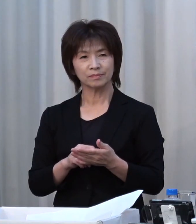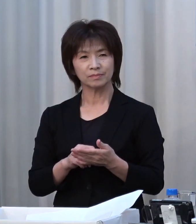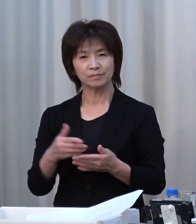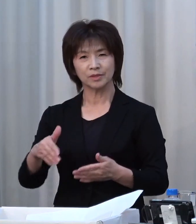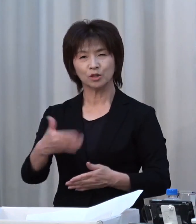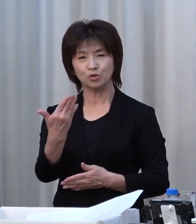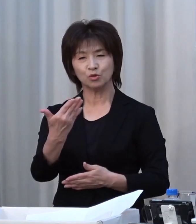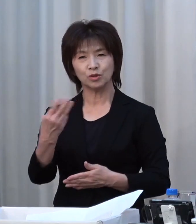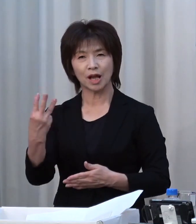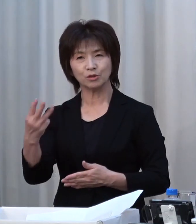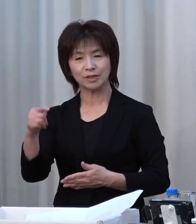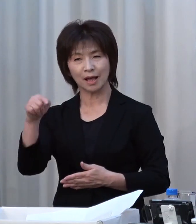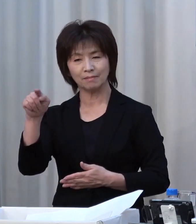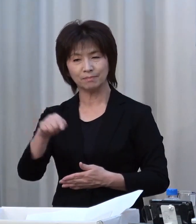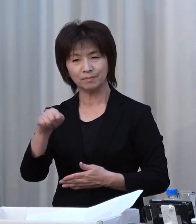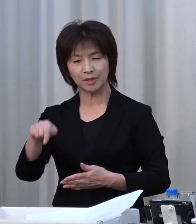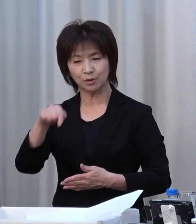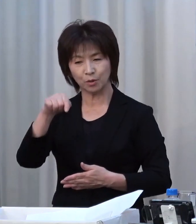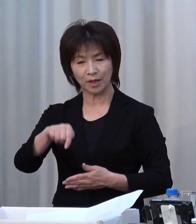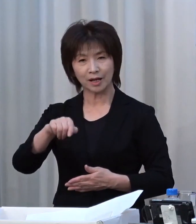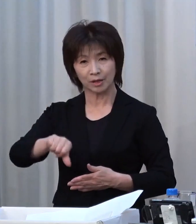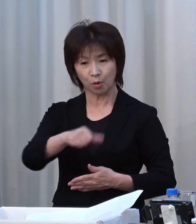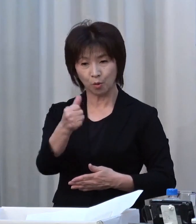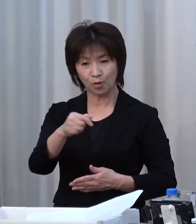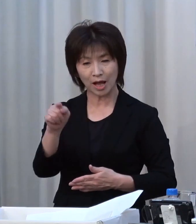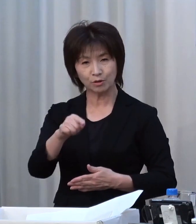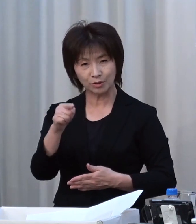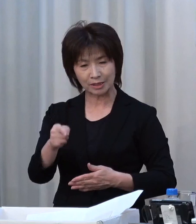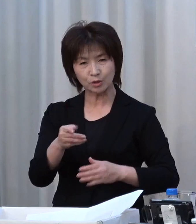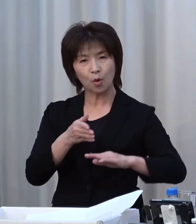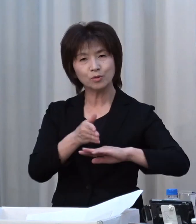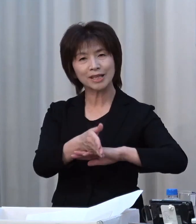903人中500人の、